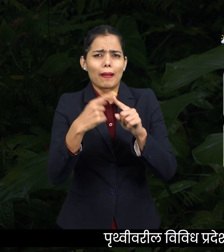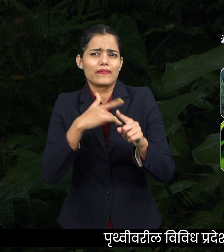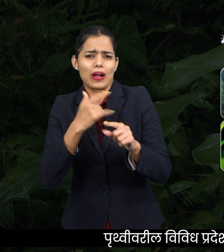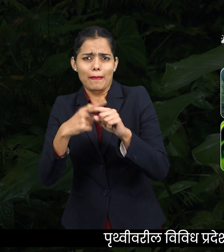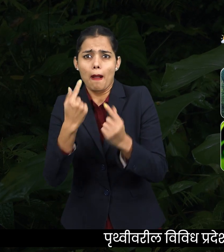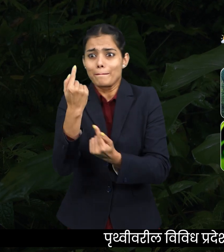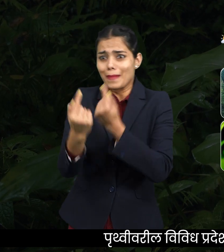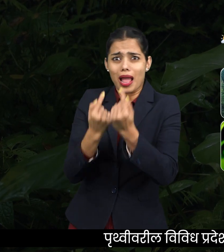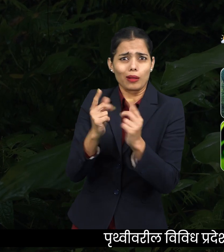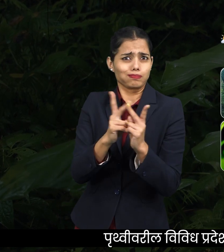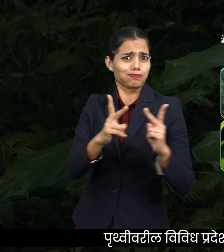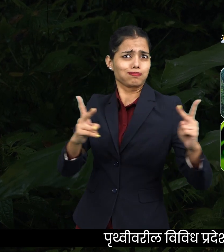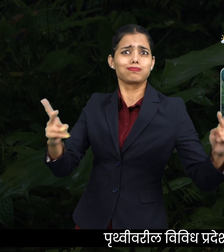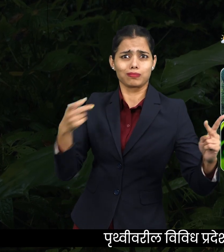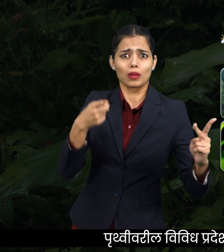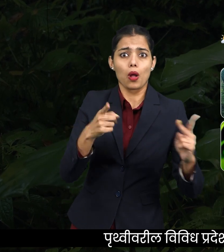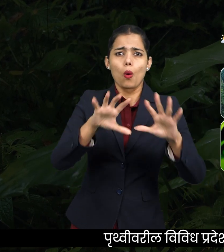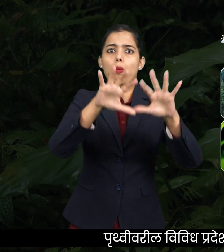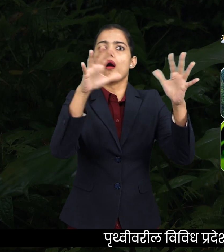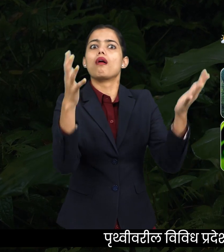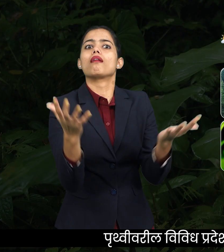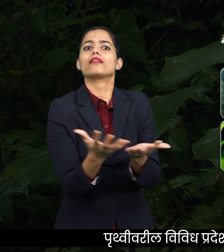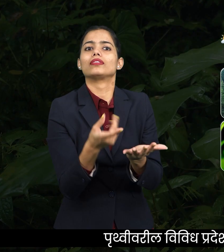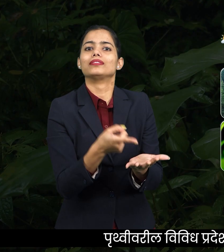पृथ्वीवरील विविध प्रदेशातील वनस्पतींचे अनुकूलन.